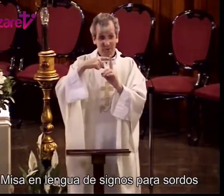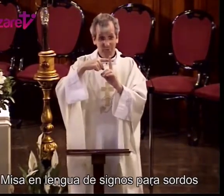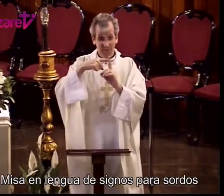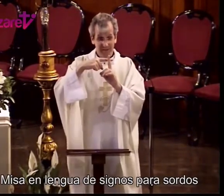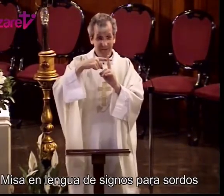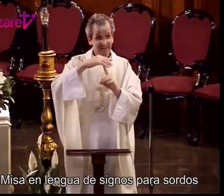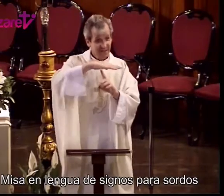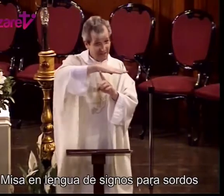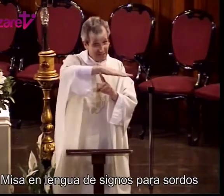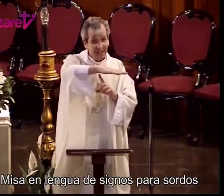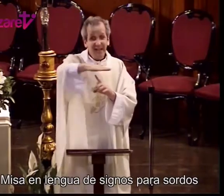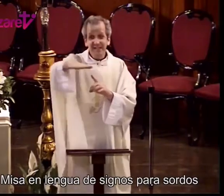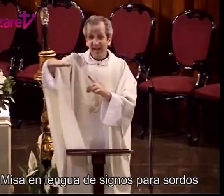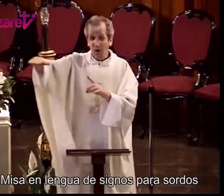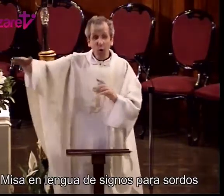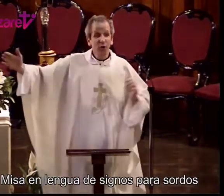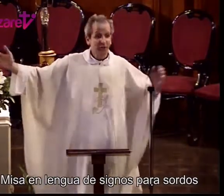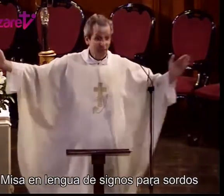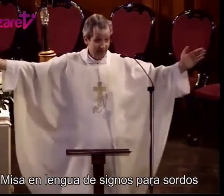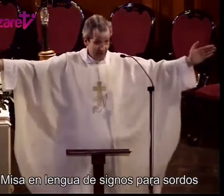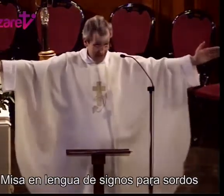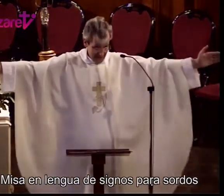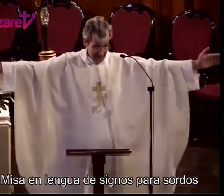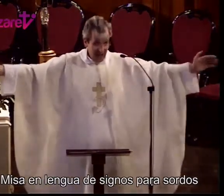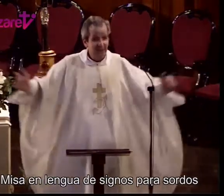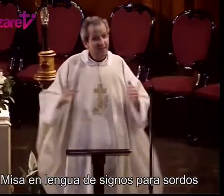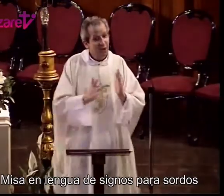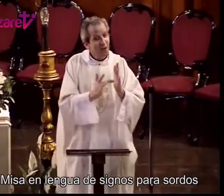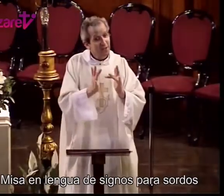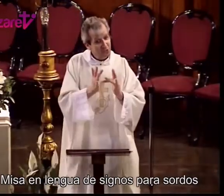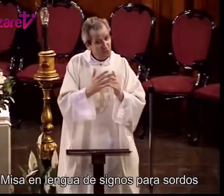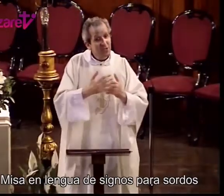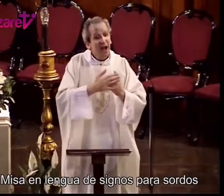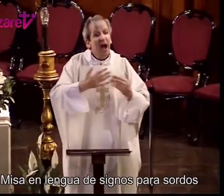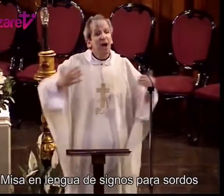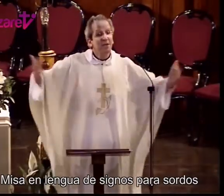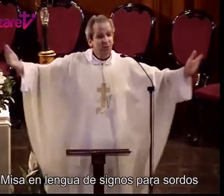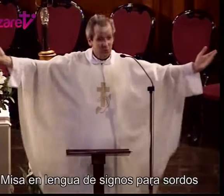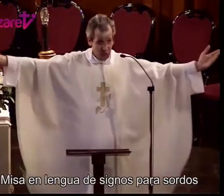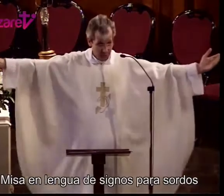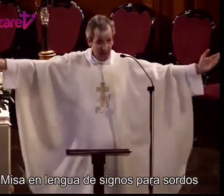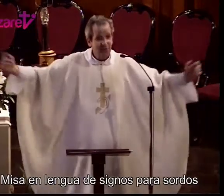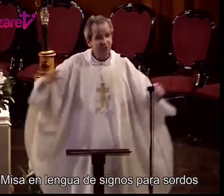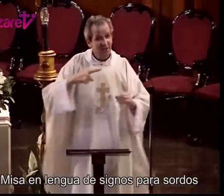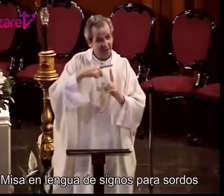cruz tiene esa horizontal ante la cual Jesús ha abierto sus brazos en la